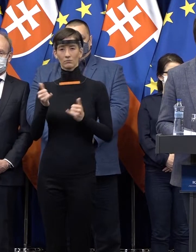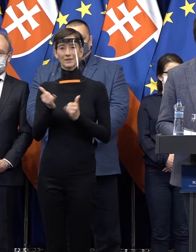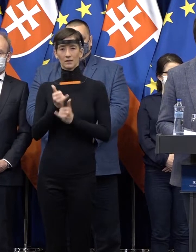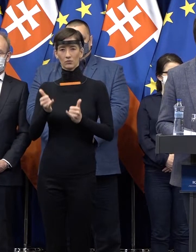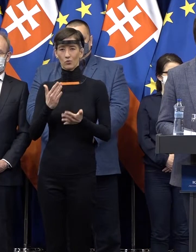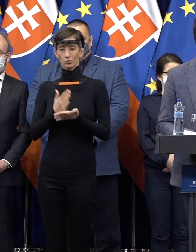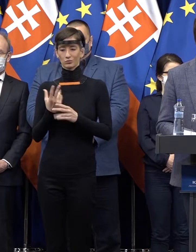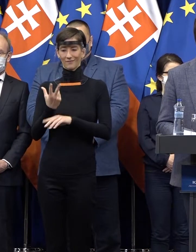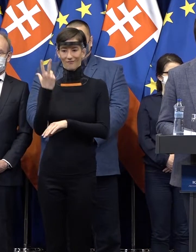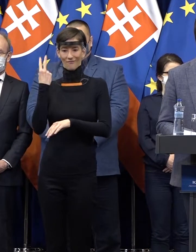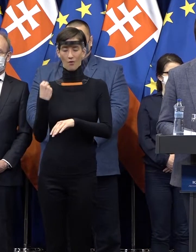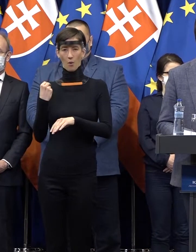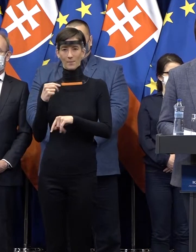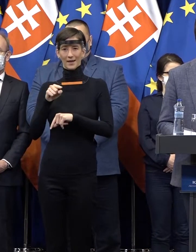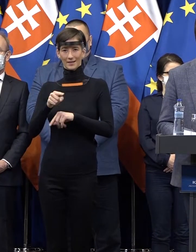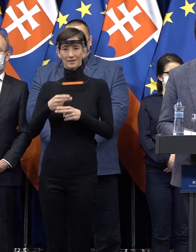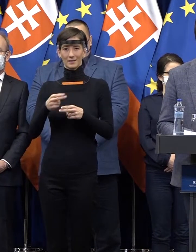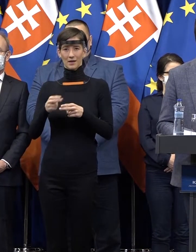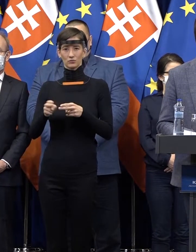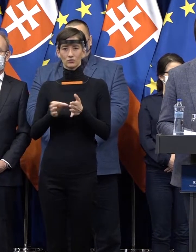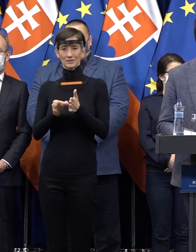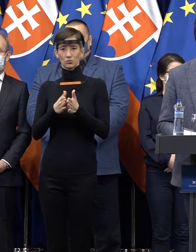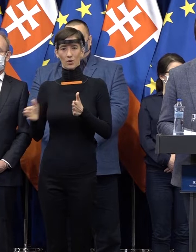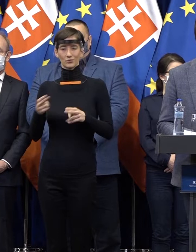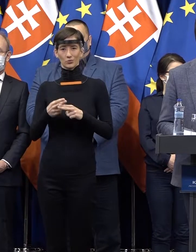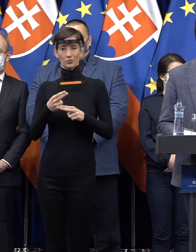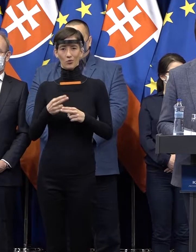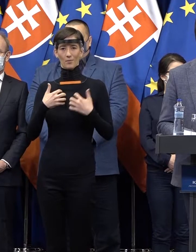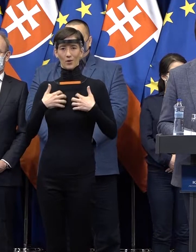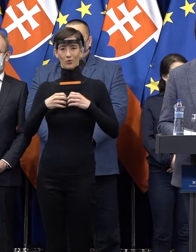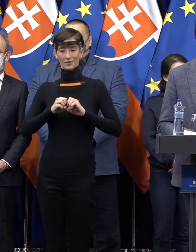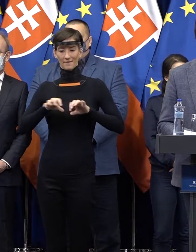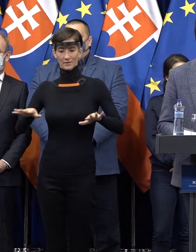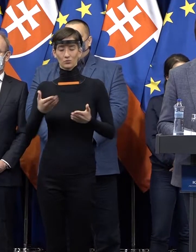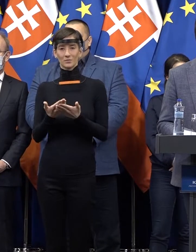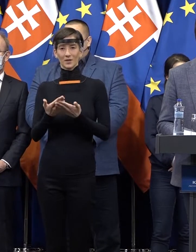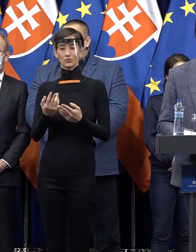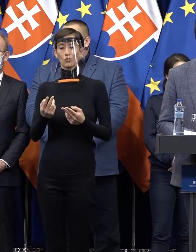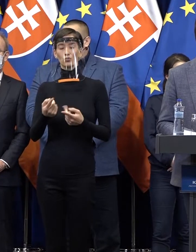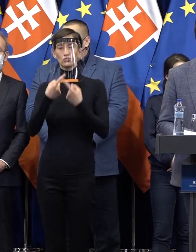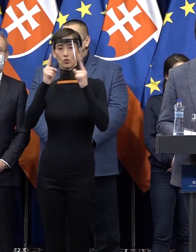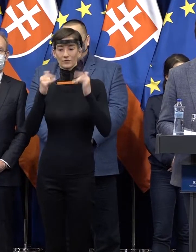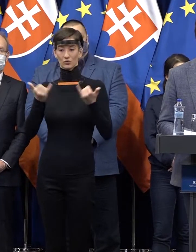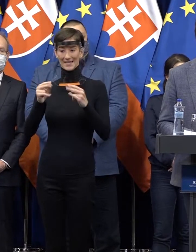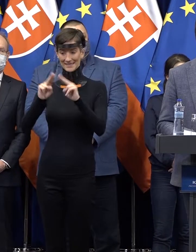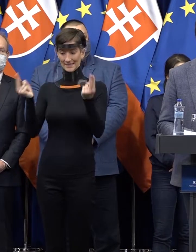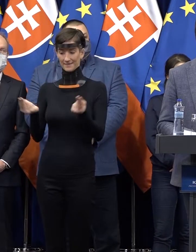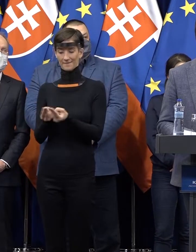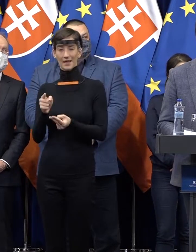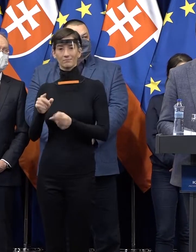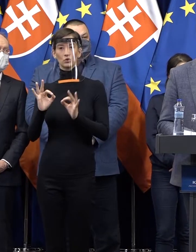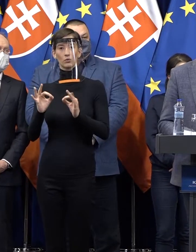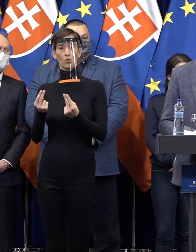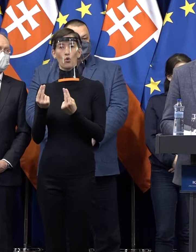kde šírenie koronavírusu je na veľmi nízkej úrovni. Našim cieľom je, aby